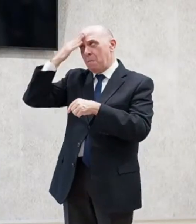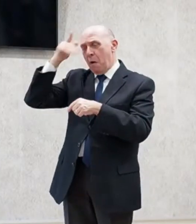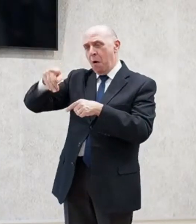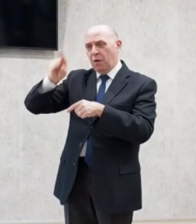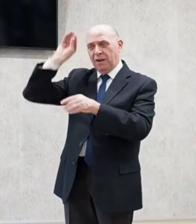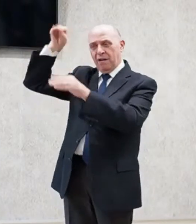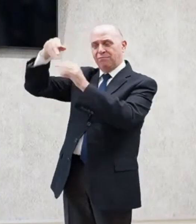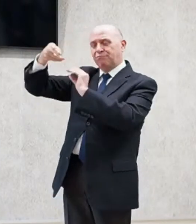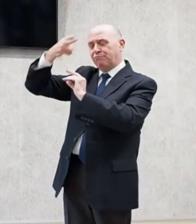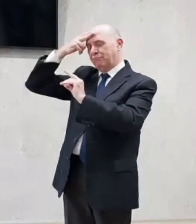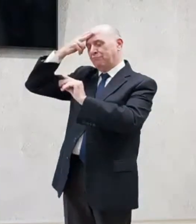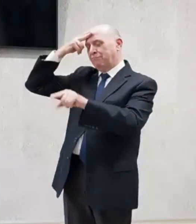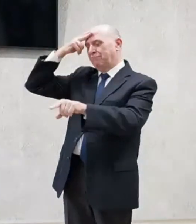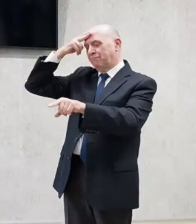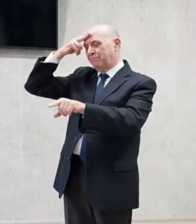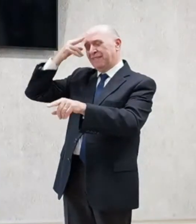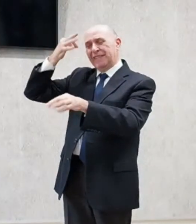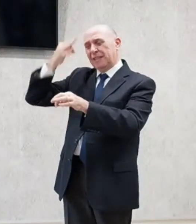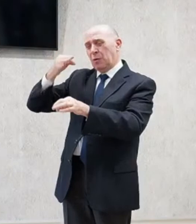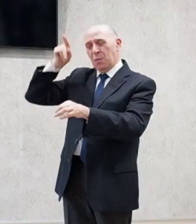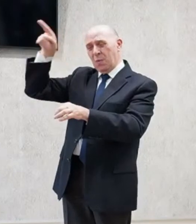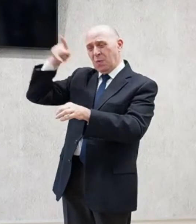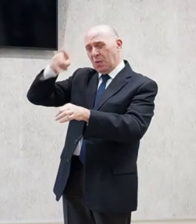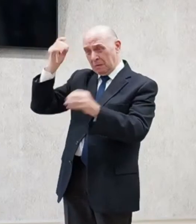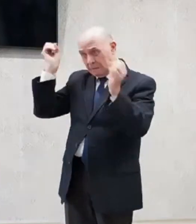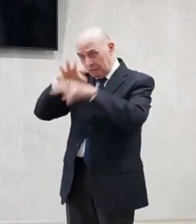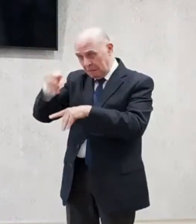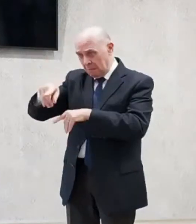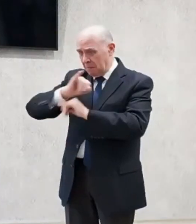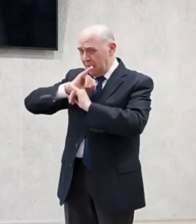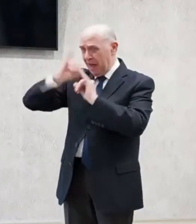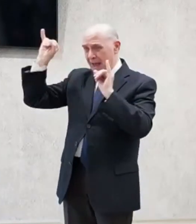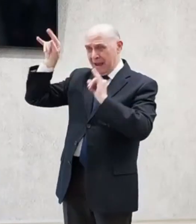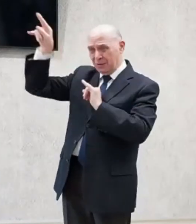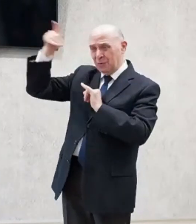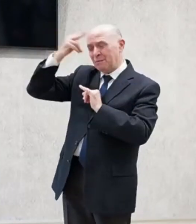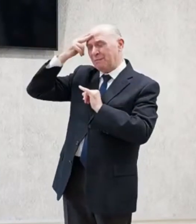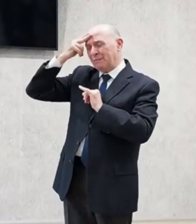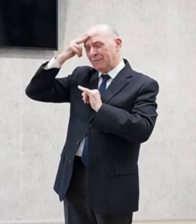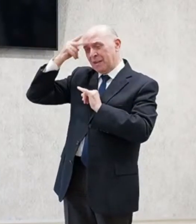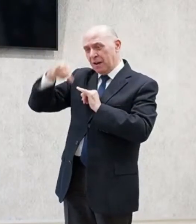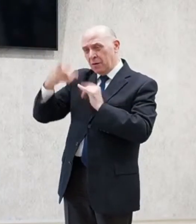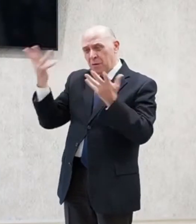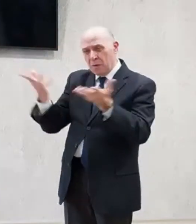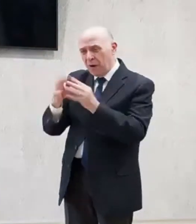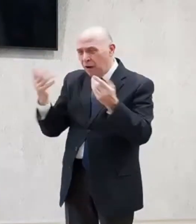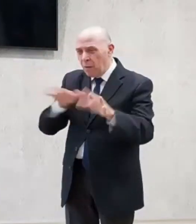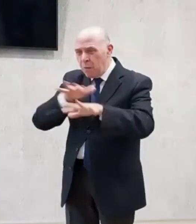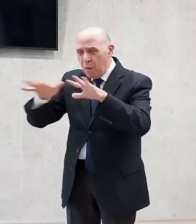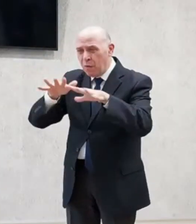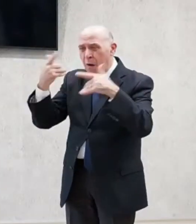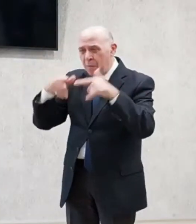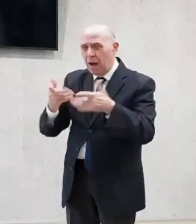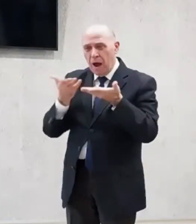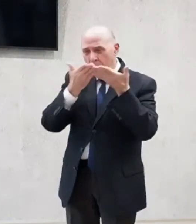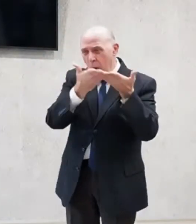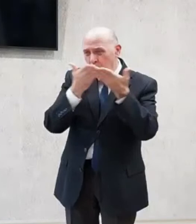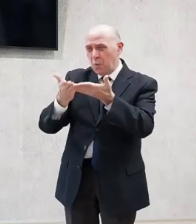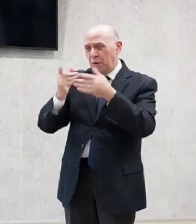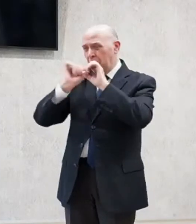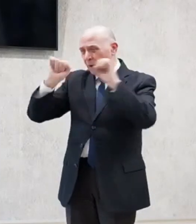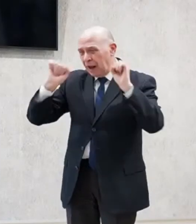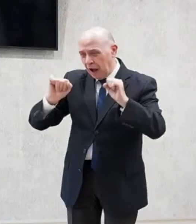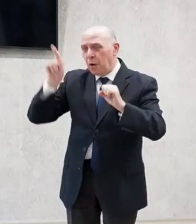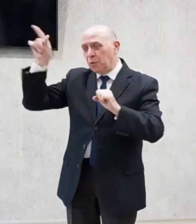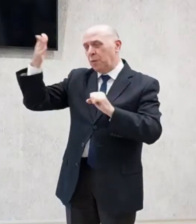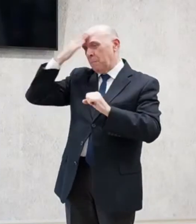dimentichi non dimentichi le sue belle caratteristiche non dimentichi tutto quello che le ha fatto per te per il tuo popolo per predicare